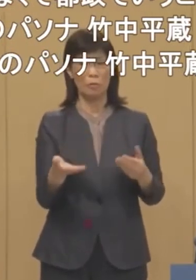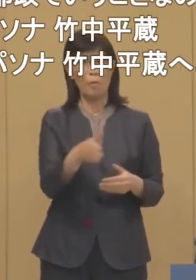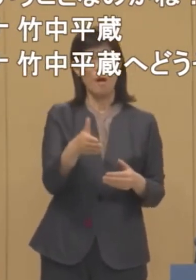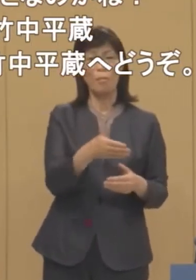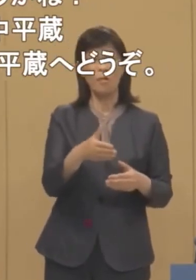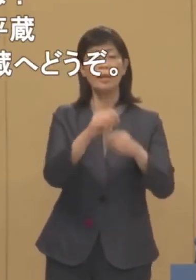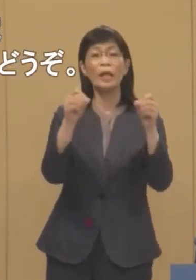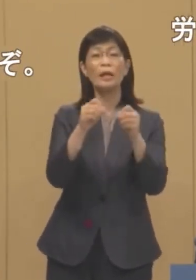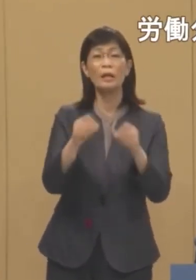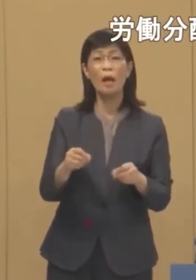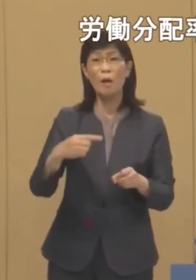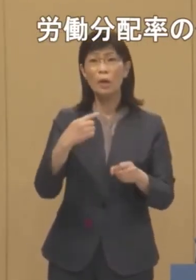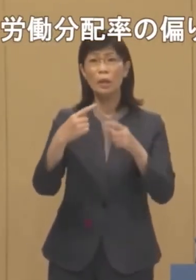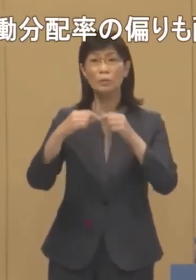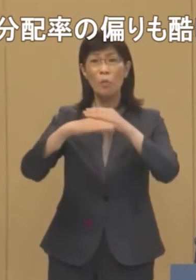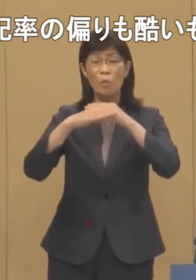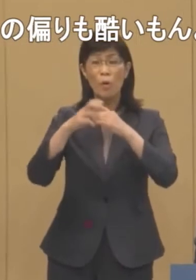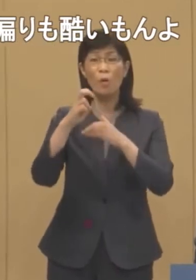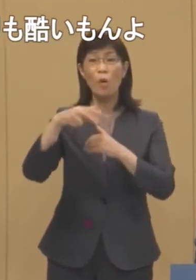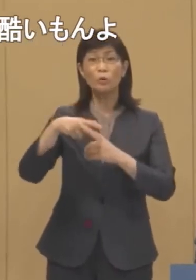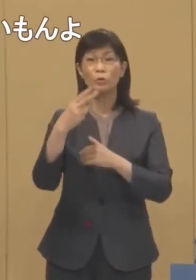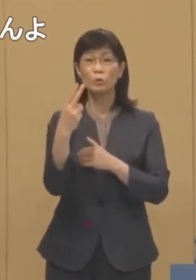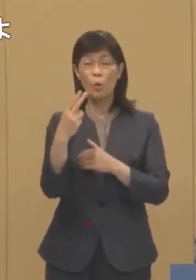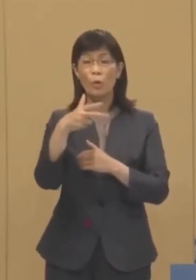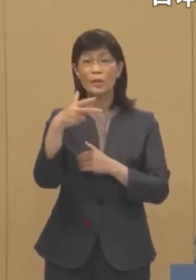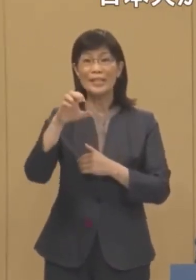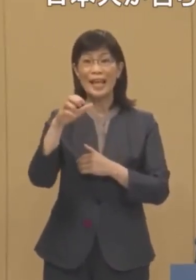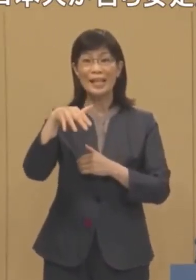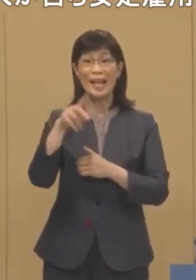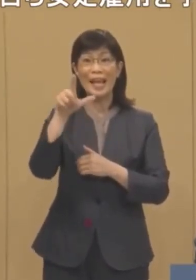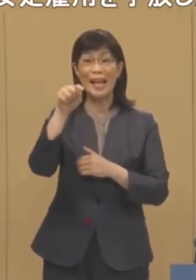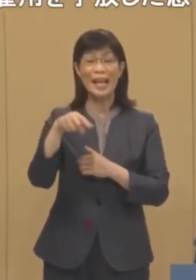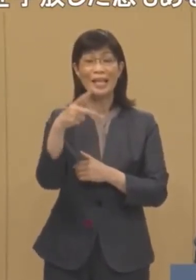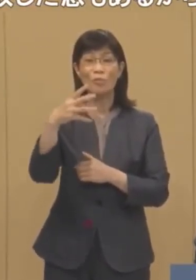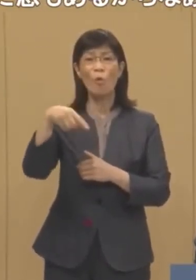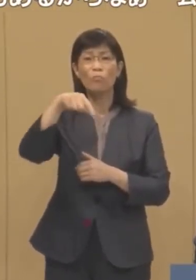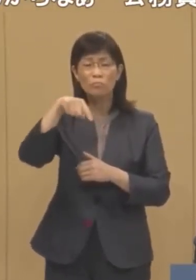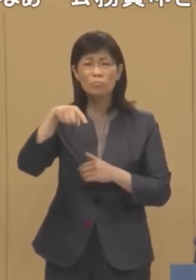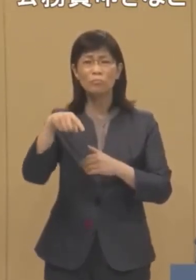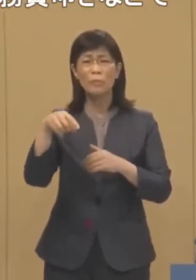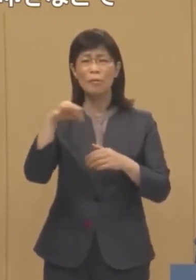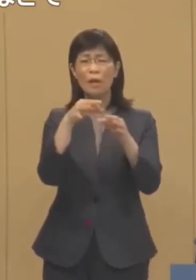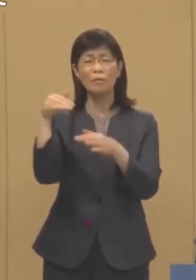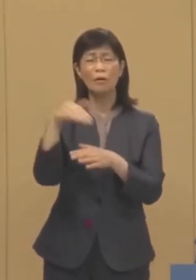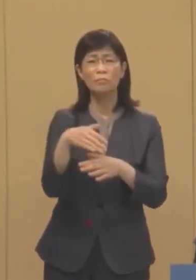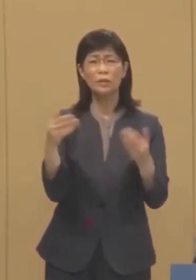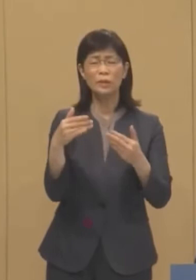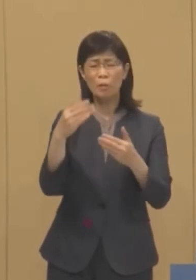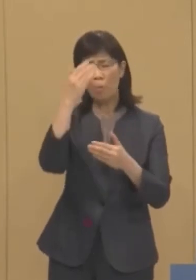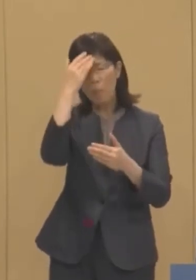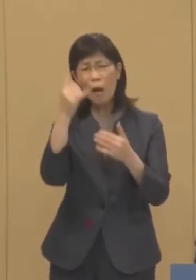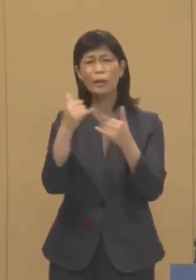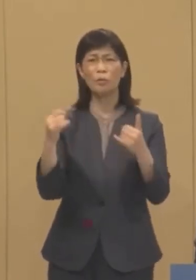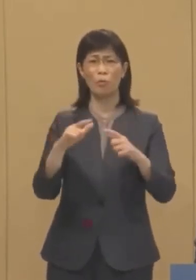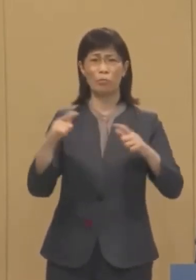ロストジェネレーションはもちろんのこと多くの困窮者が生み出されてきましたこの前から頃の